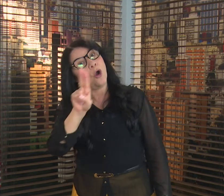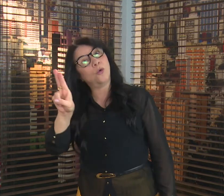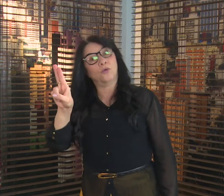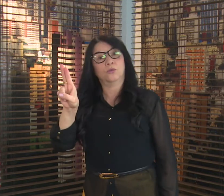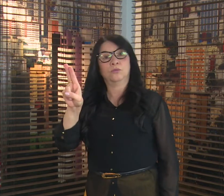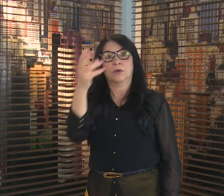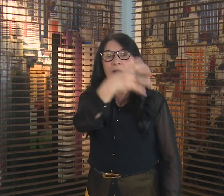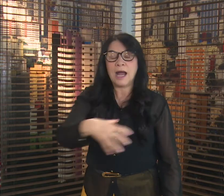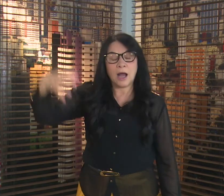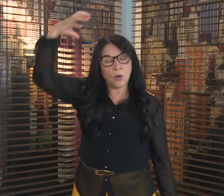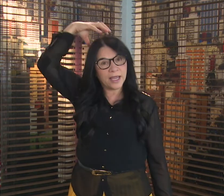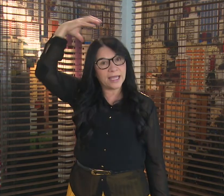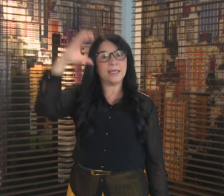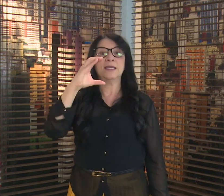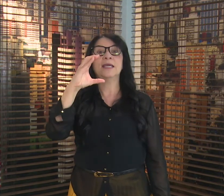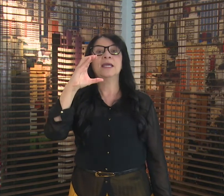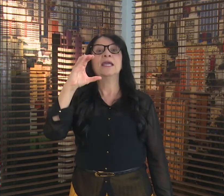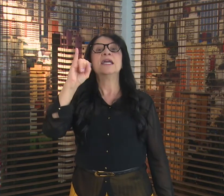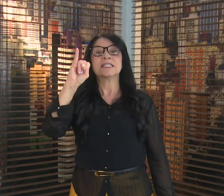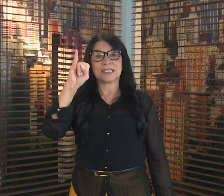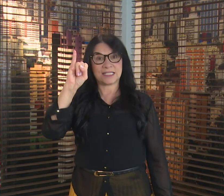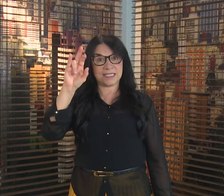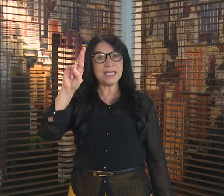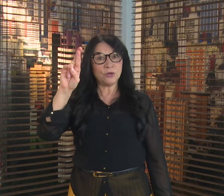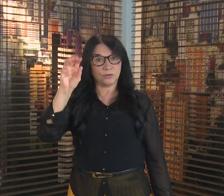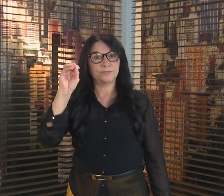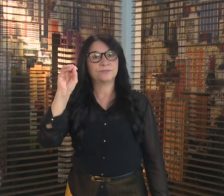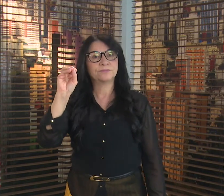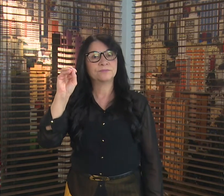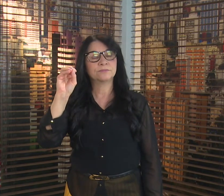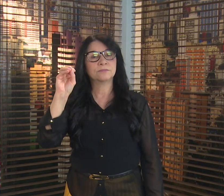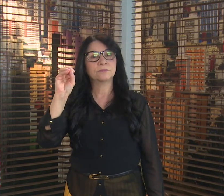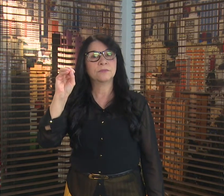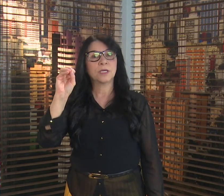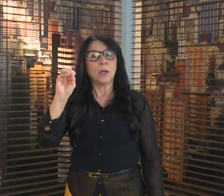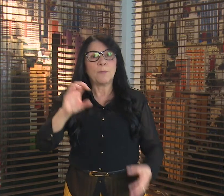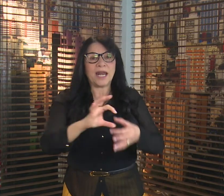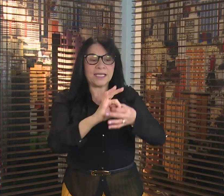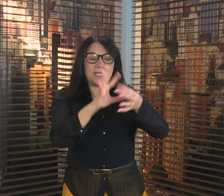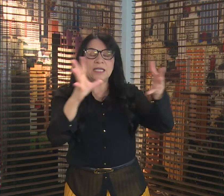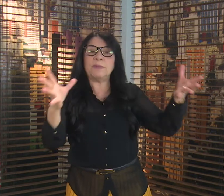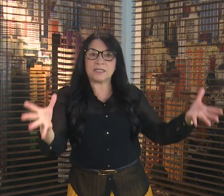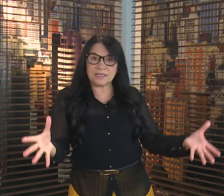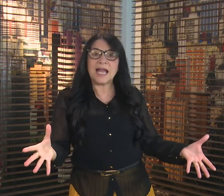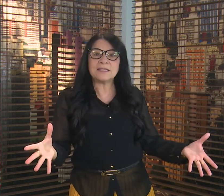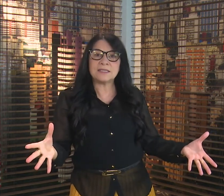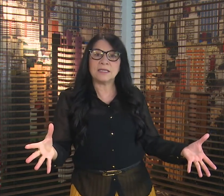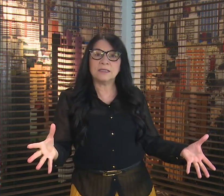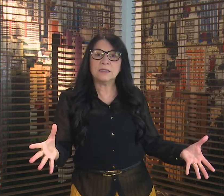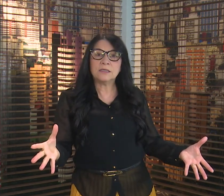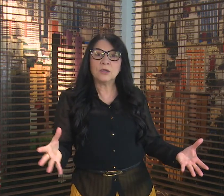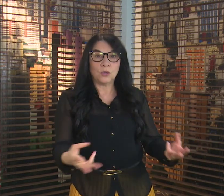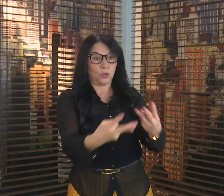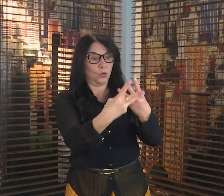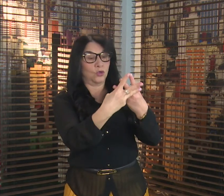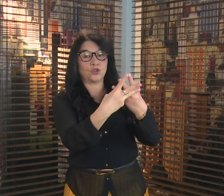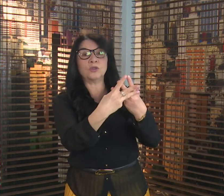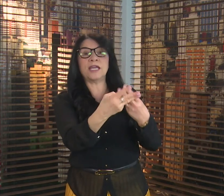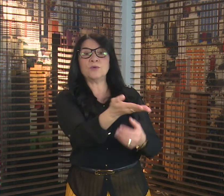ou ao rei Ciro para que libertassem os